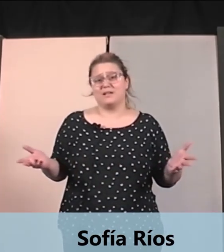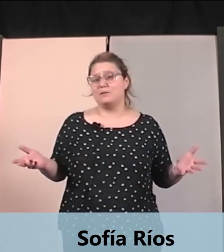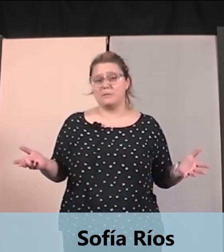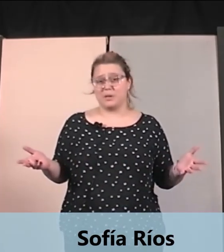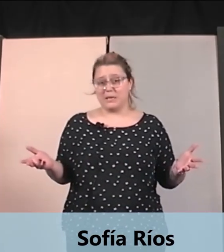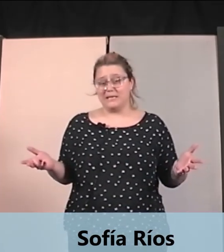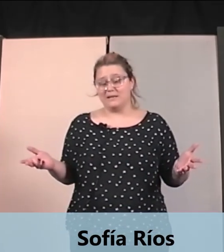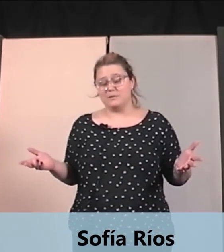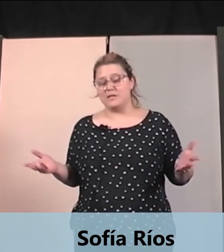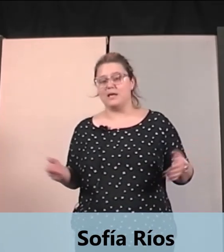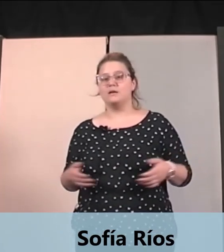tengan una mejor calidad de vida